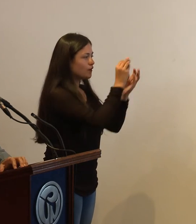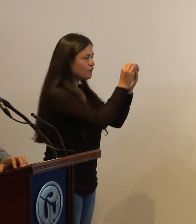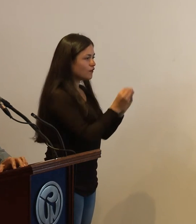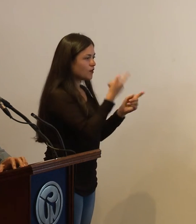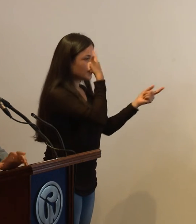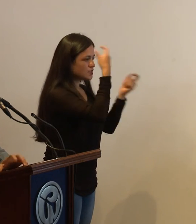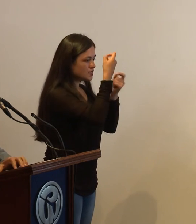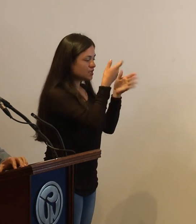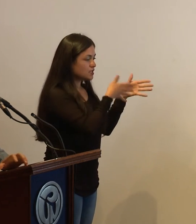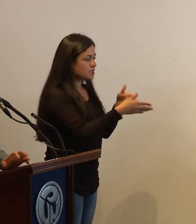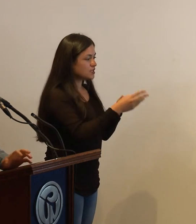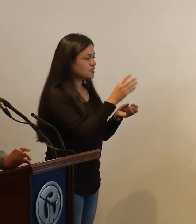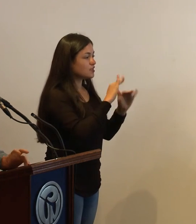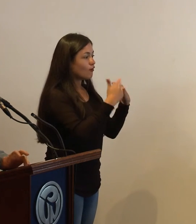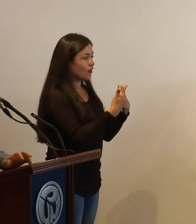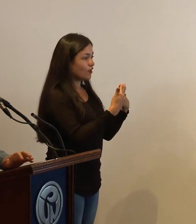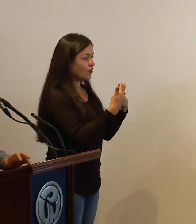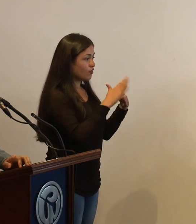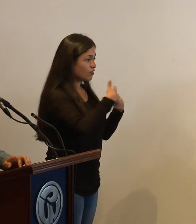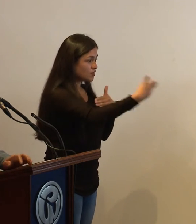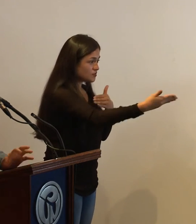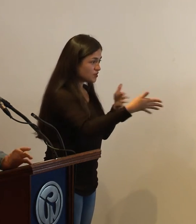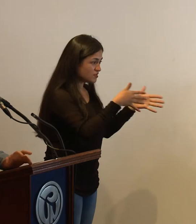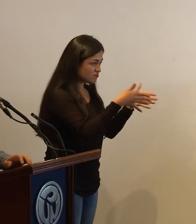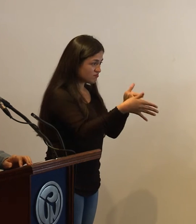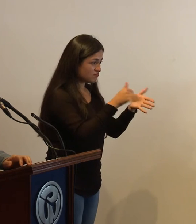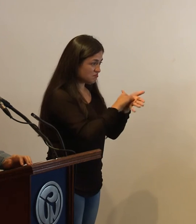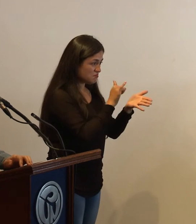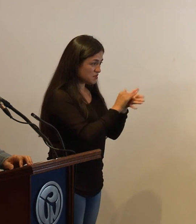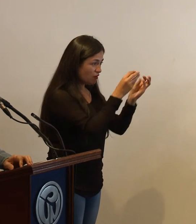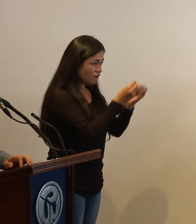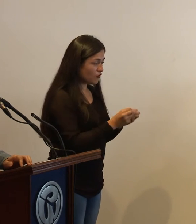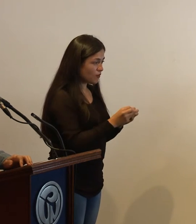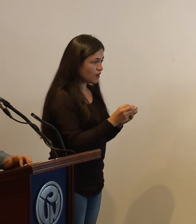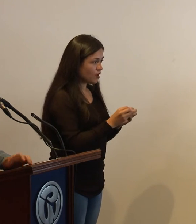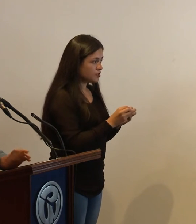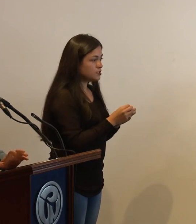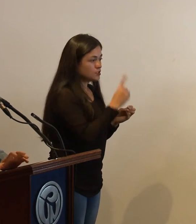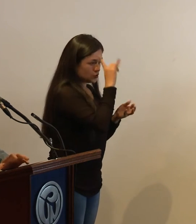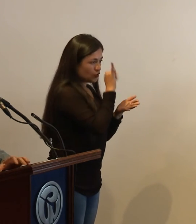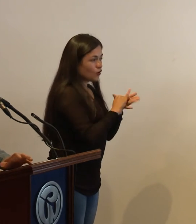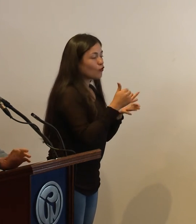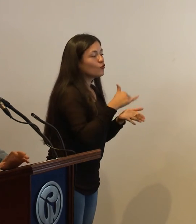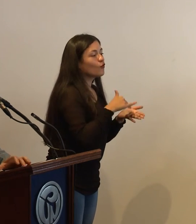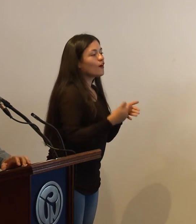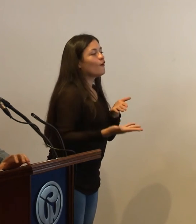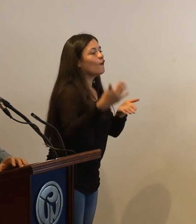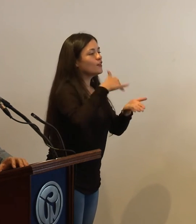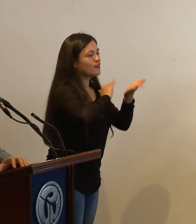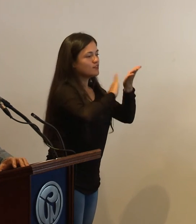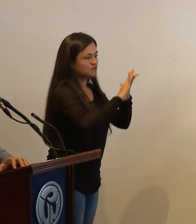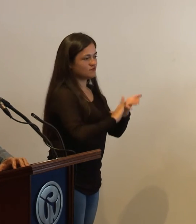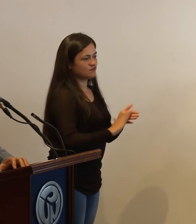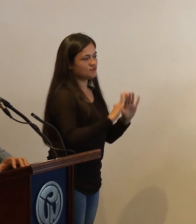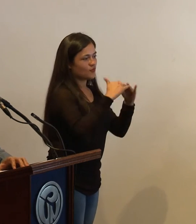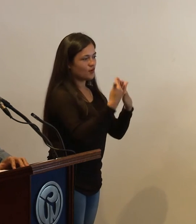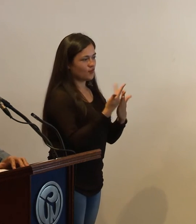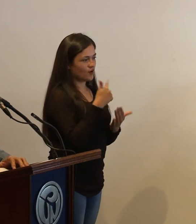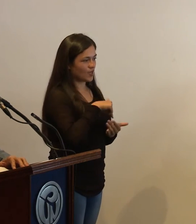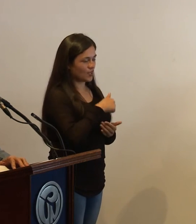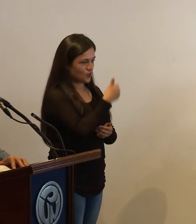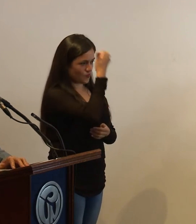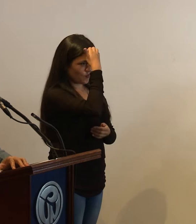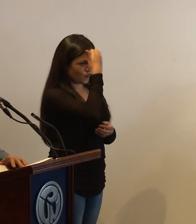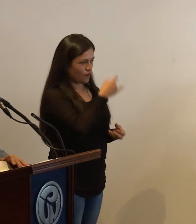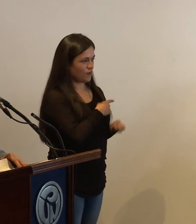tenemos, que nos hemos planteado desde el grupo, para reinventar esa escuela. Diría uno de los profesores de aquí de la